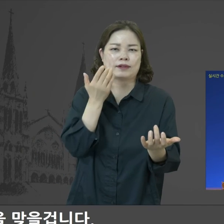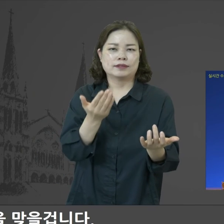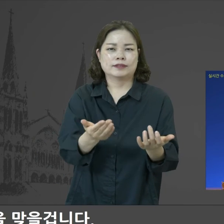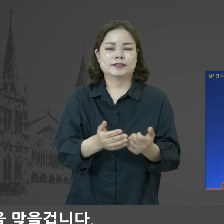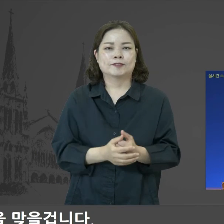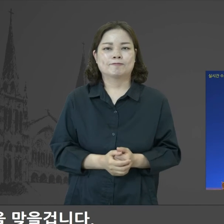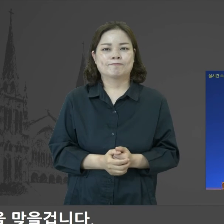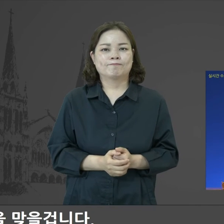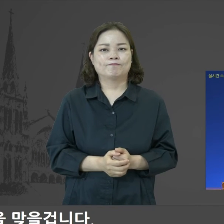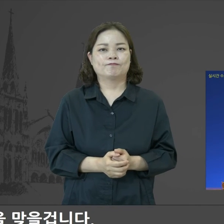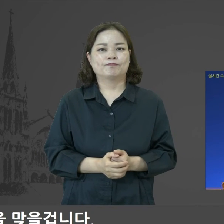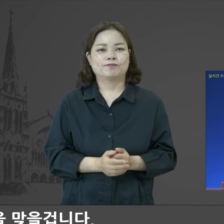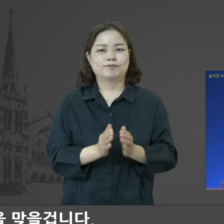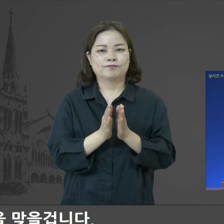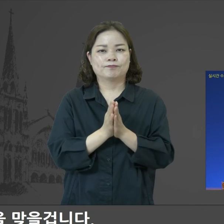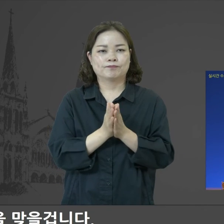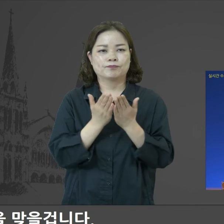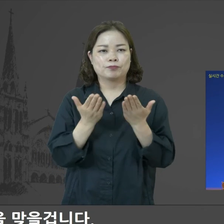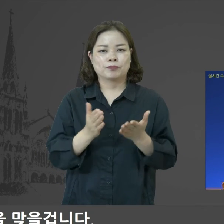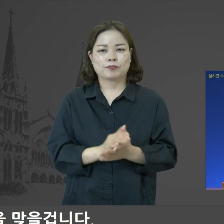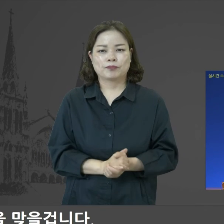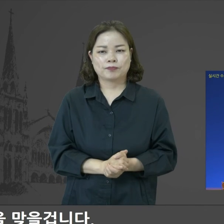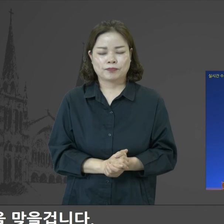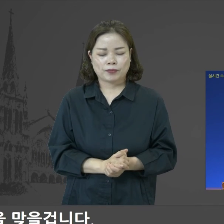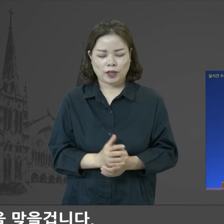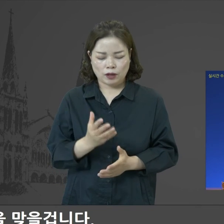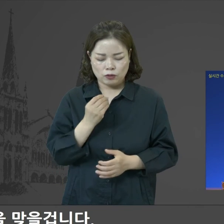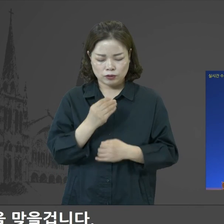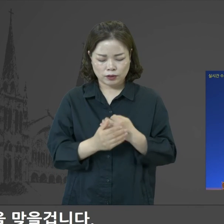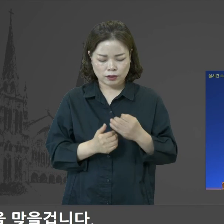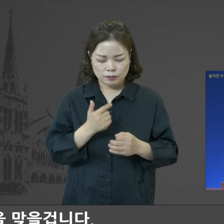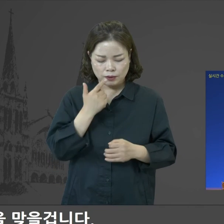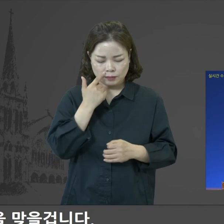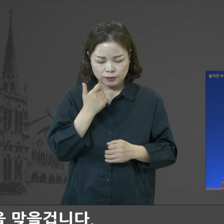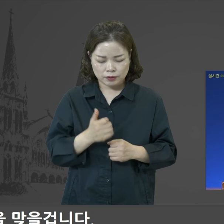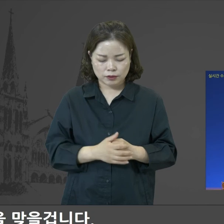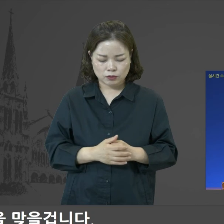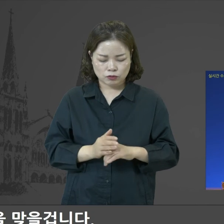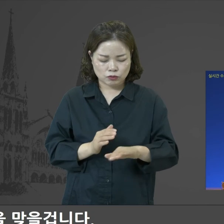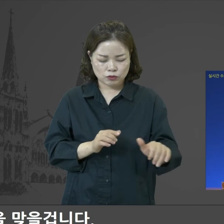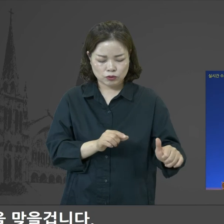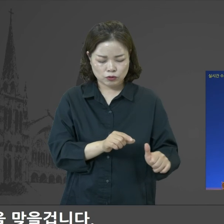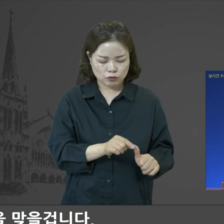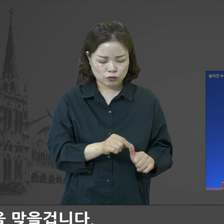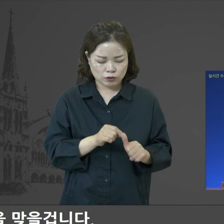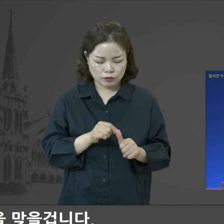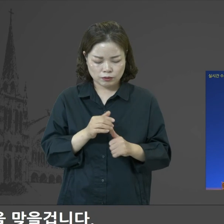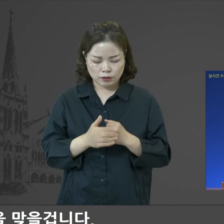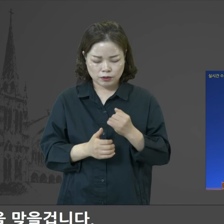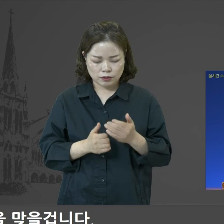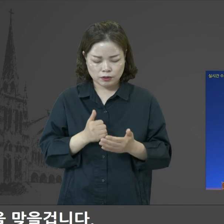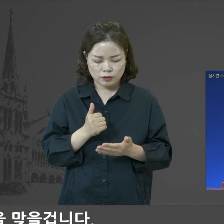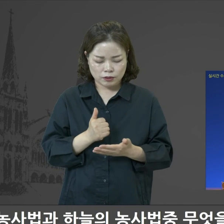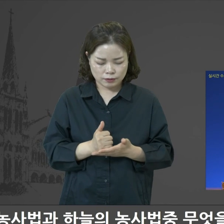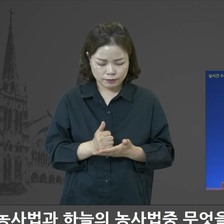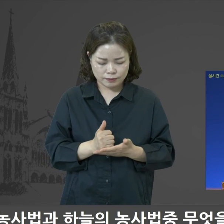선택하시겠습니까? 기도하도록 하겠습니다. 거룩하신 하나님 아버지, 우리를 구원해 주신